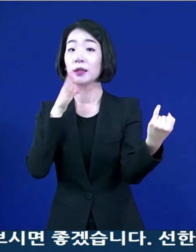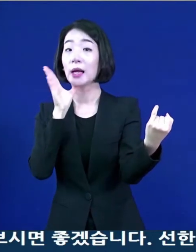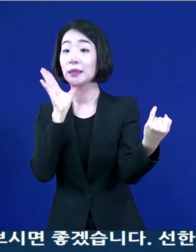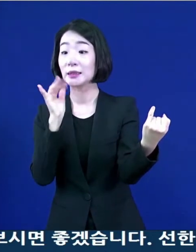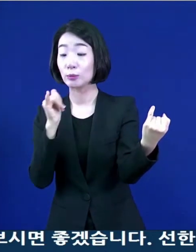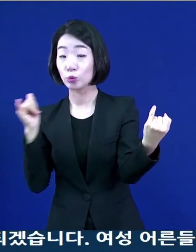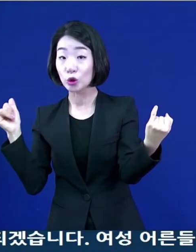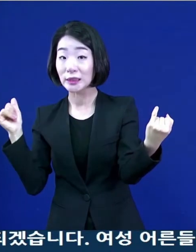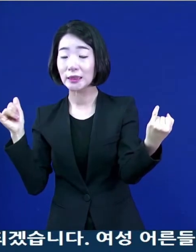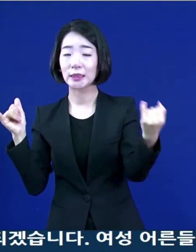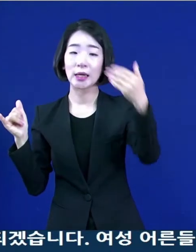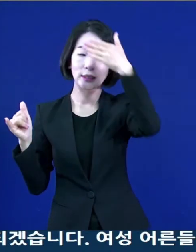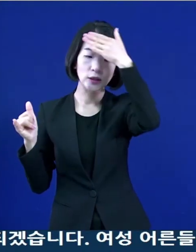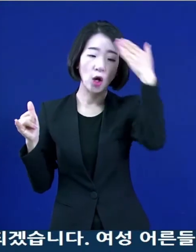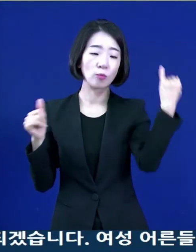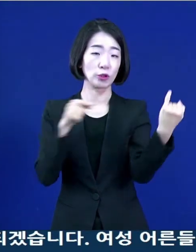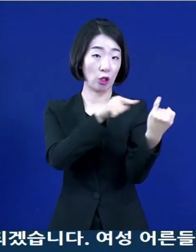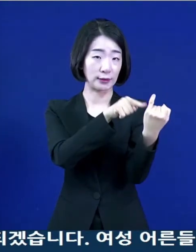젊은 여성들은